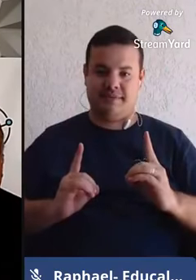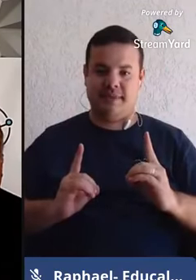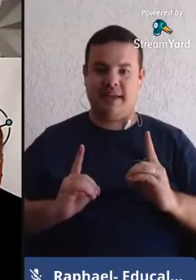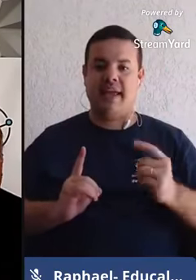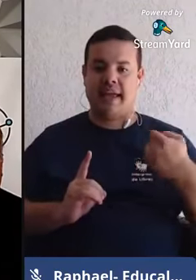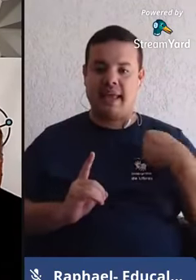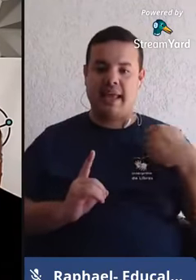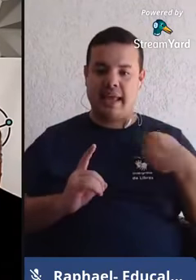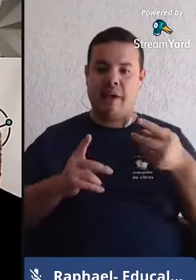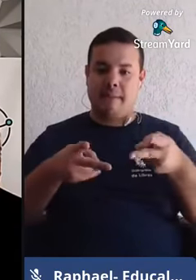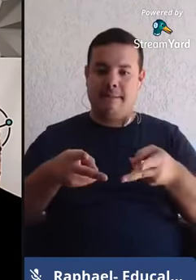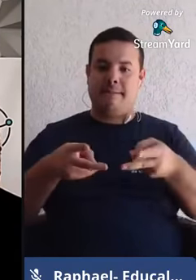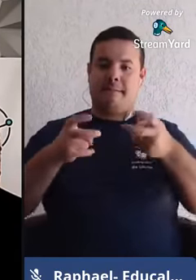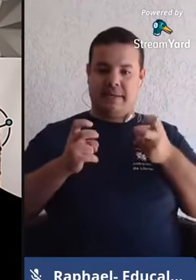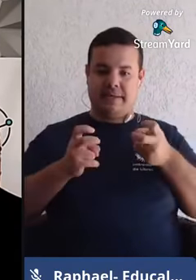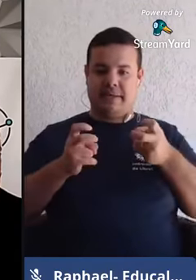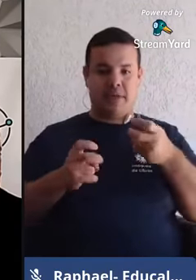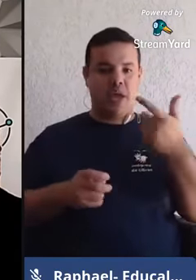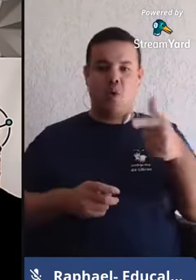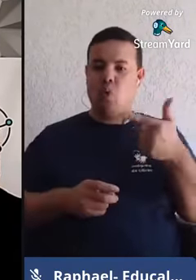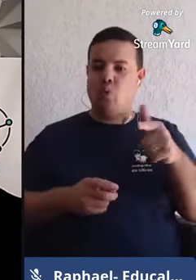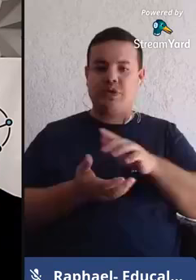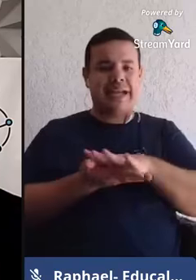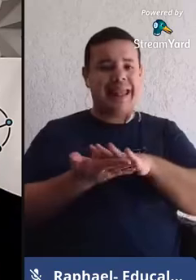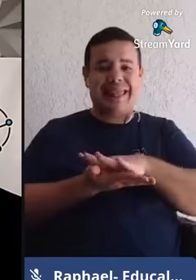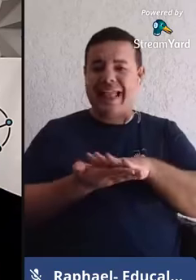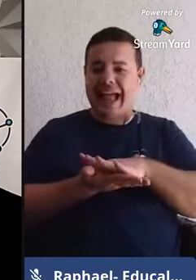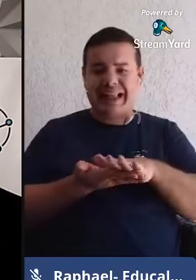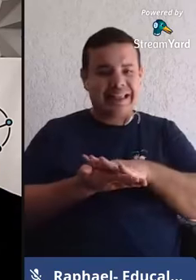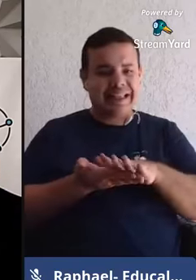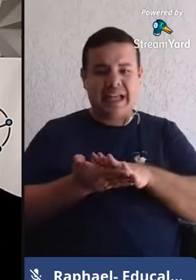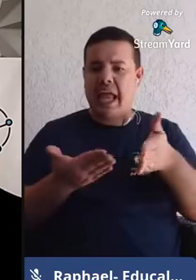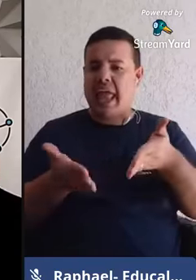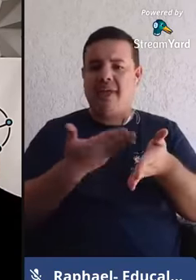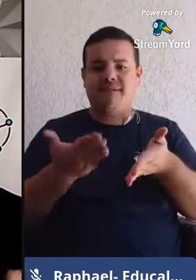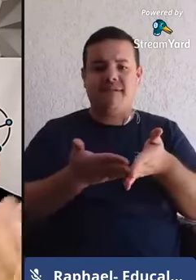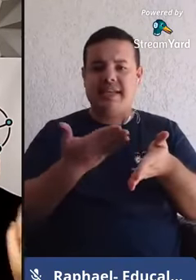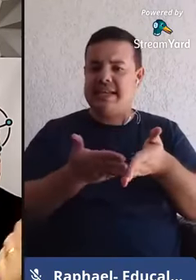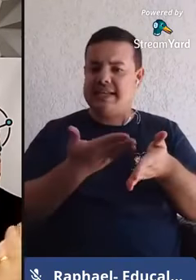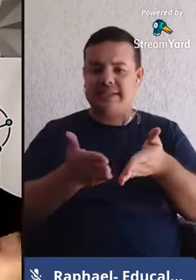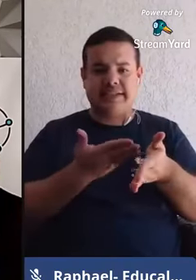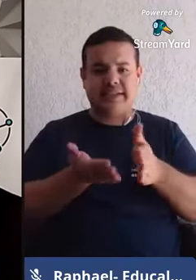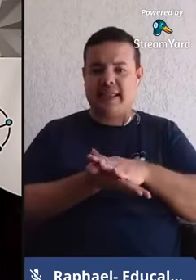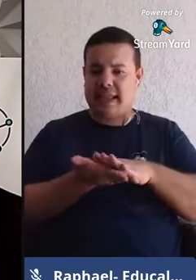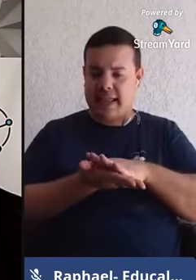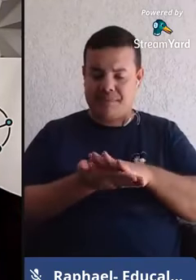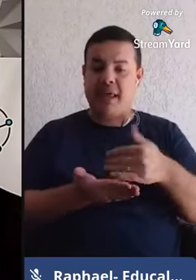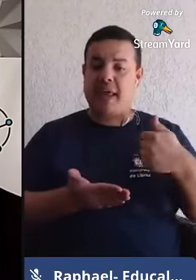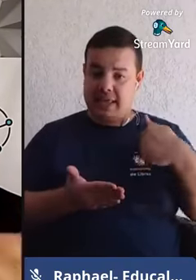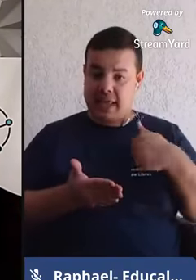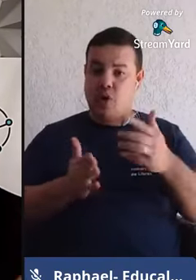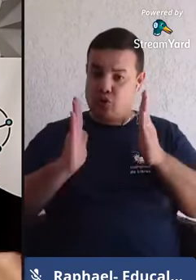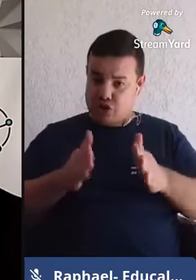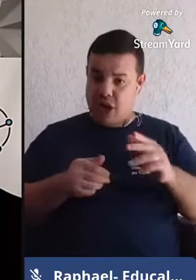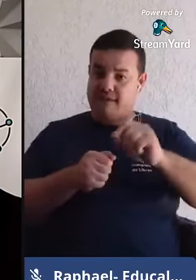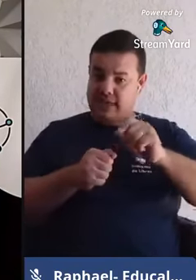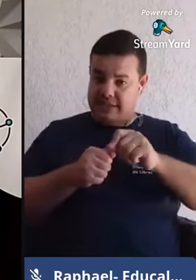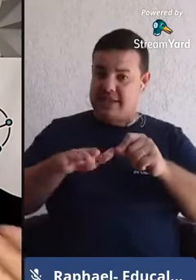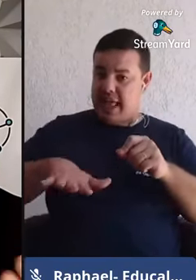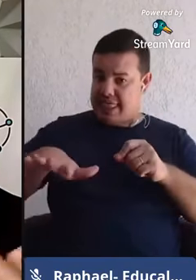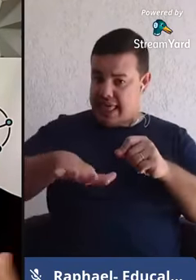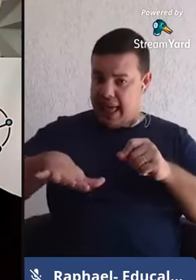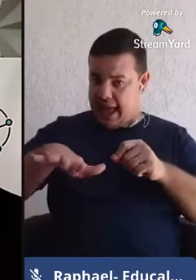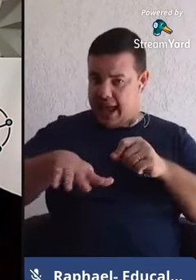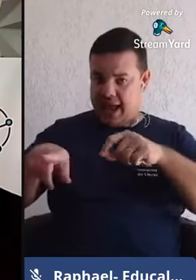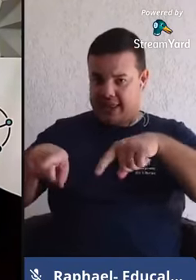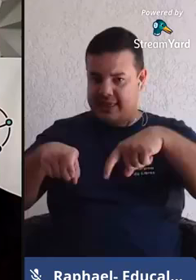que não existia nenhuma revista voltada para esse segmento. Eu fazia já na área de pecuária também. Eu fazia 12 revistas,